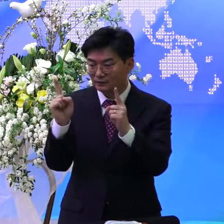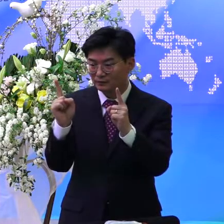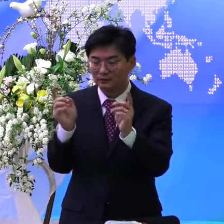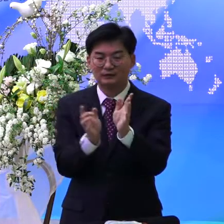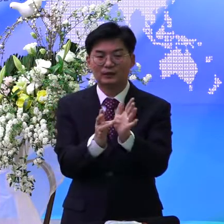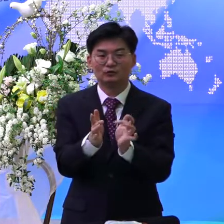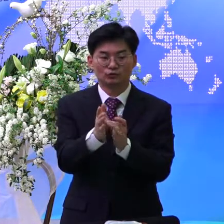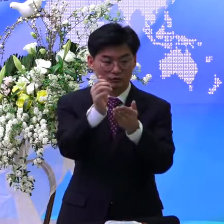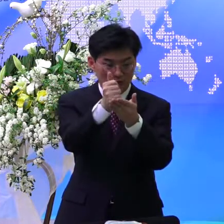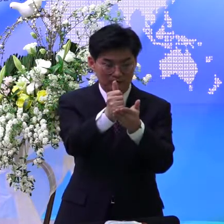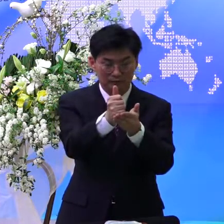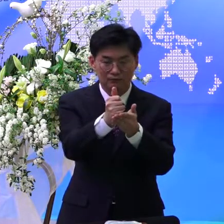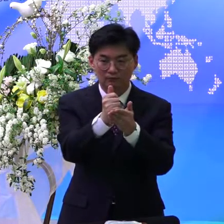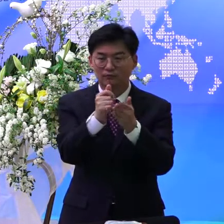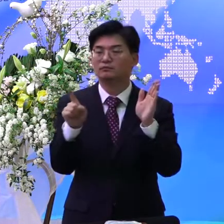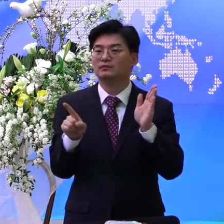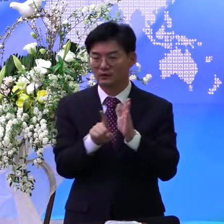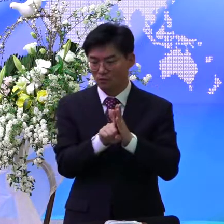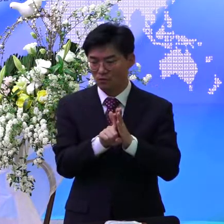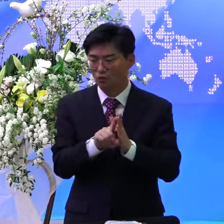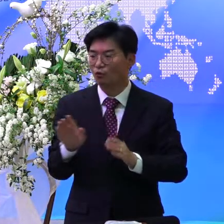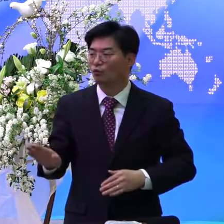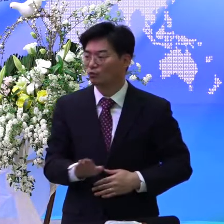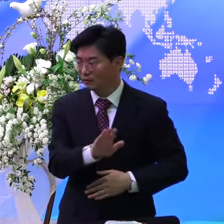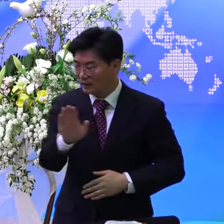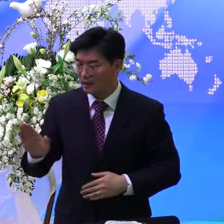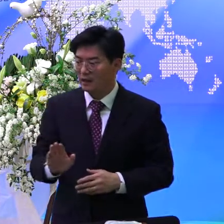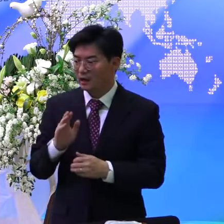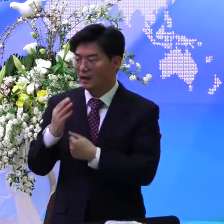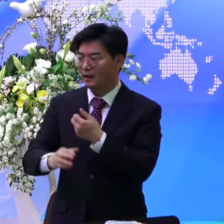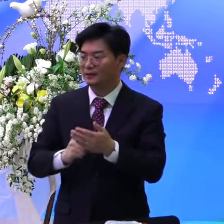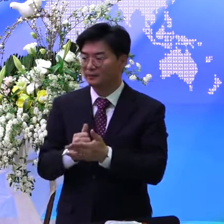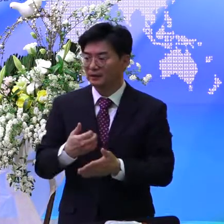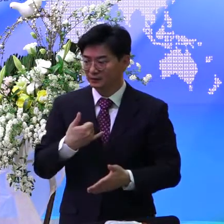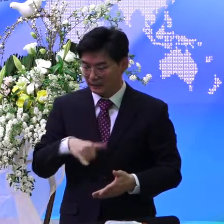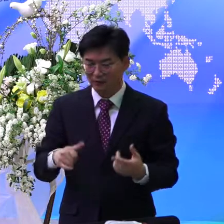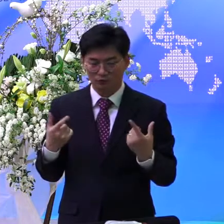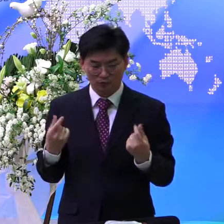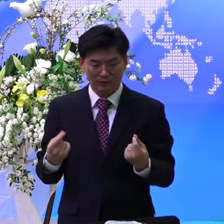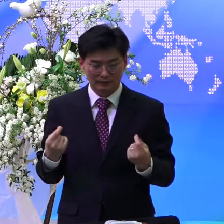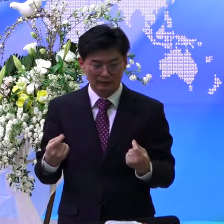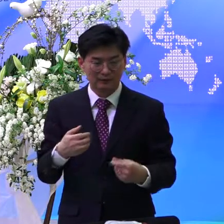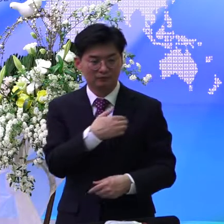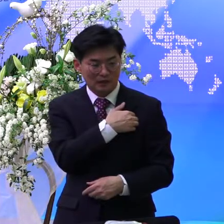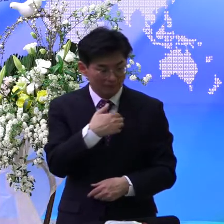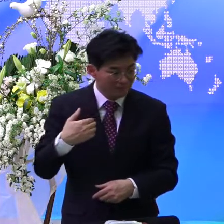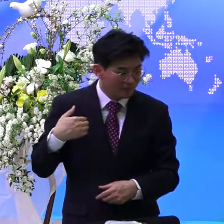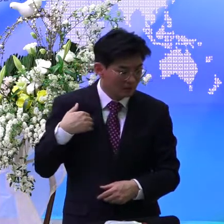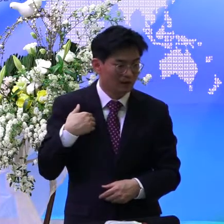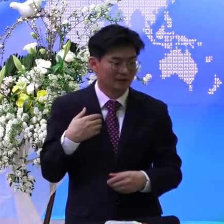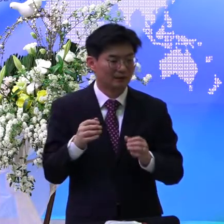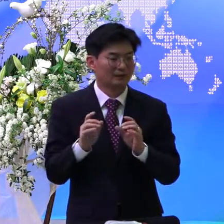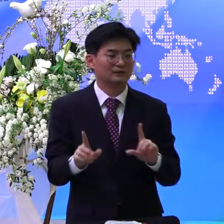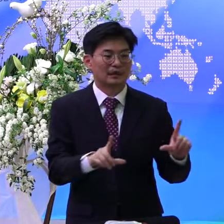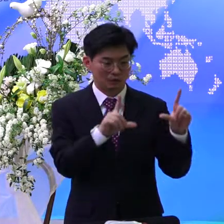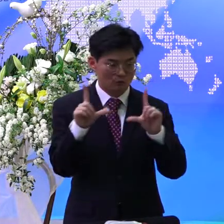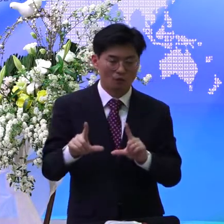그 하나님의 자녀답게 여러분의 가정과 그리고 가정을 넘어서서 이웃 그리고 세상의